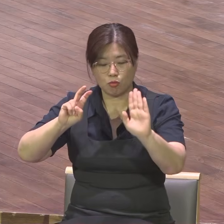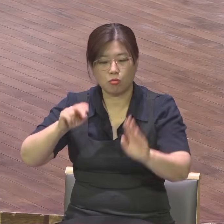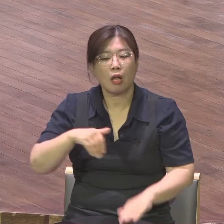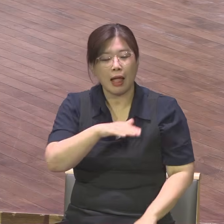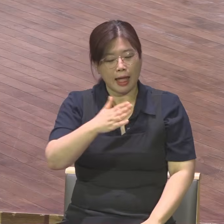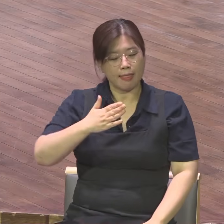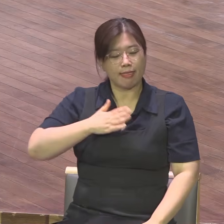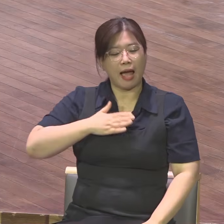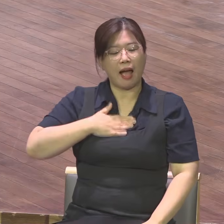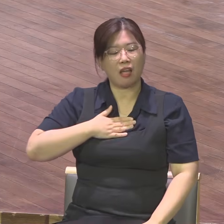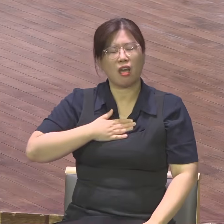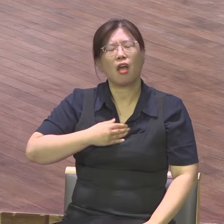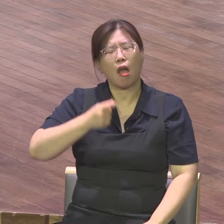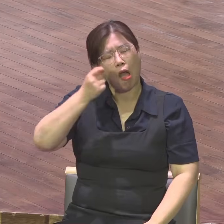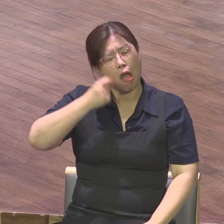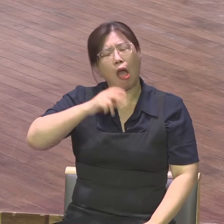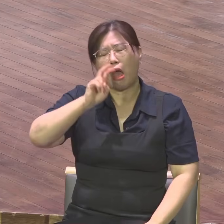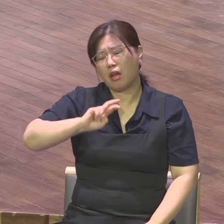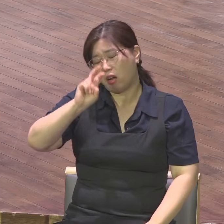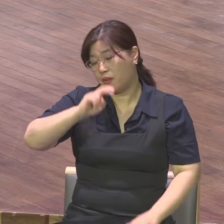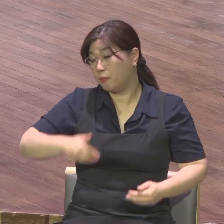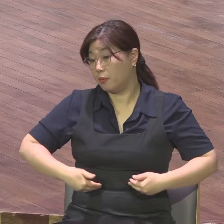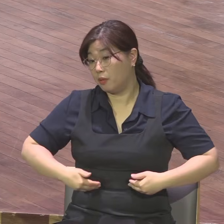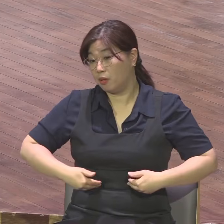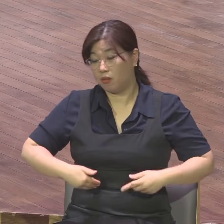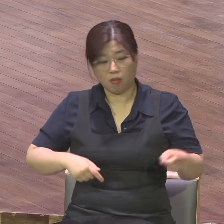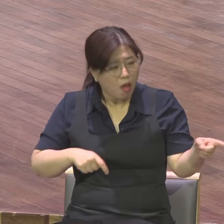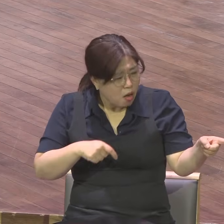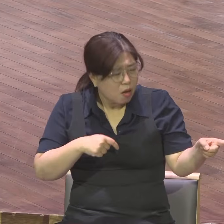애가 정보 기도를 위한 나의 애가